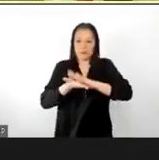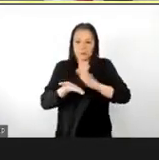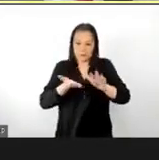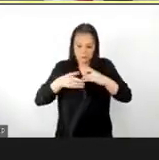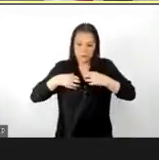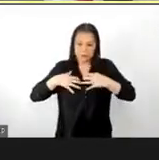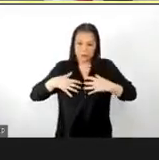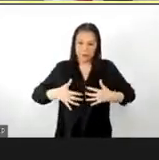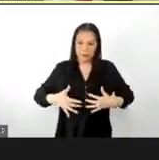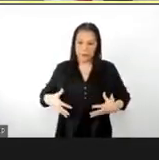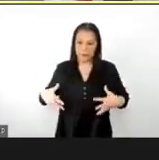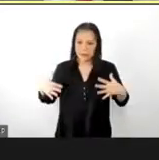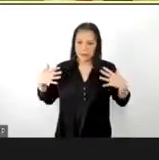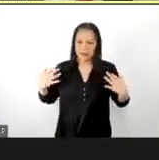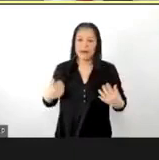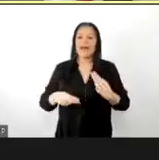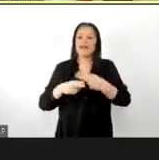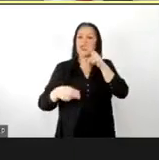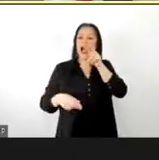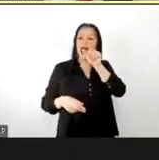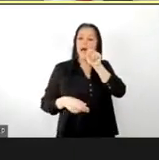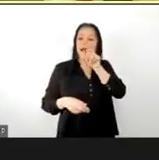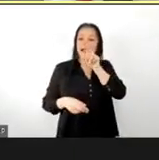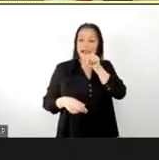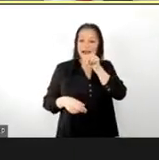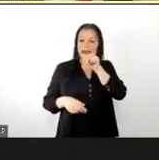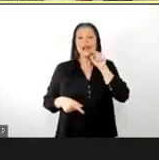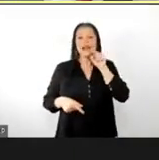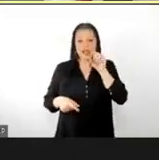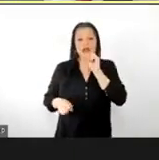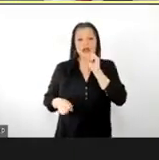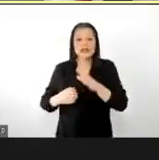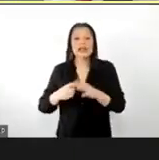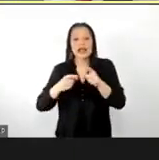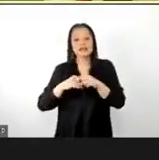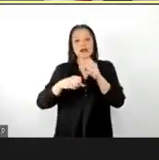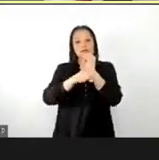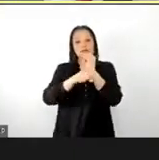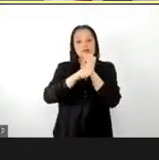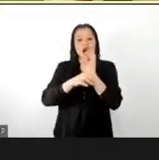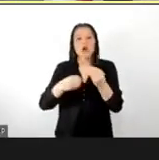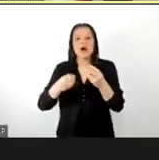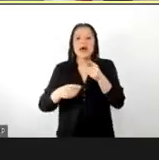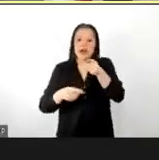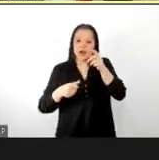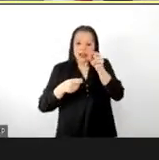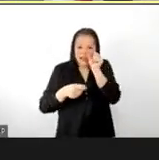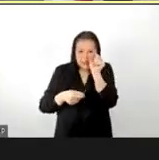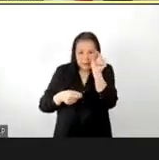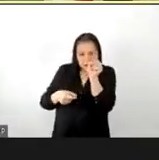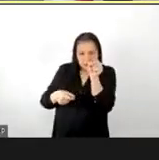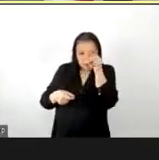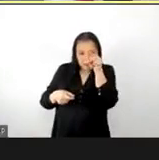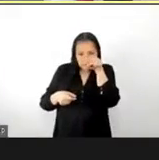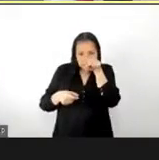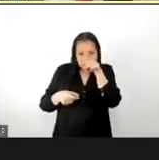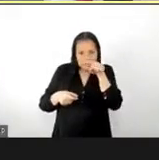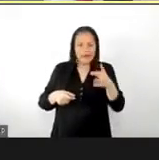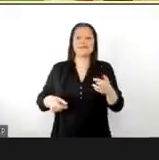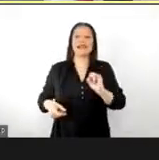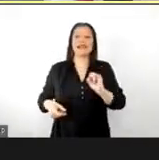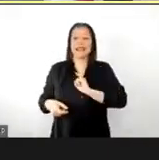copias de su ARN. Y acá ya les dije que están las instrucciones, acá está la identidad del virus. Cuando esto se forma, ya luego